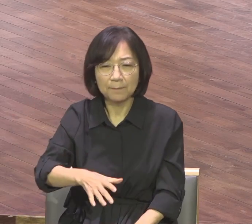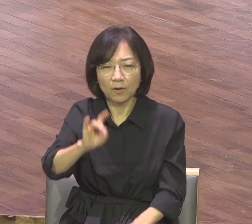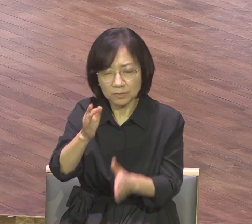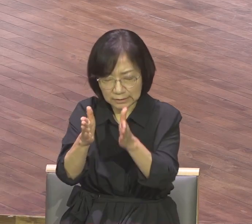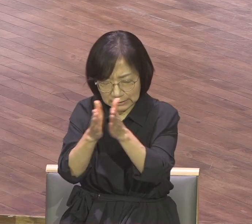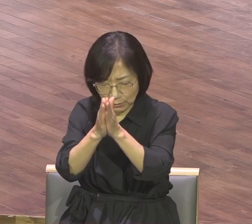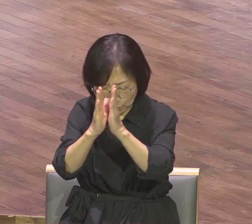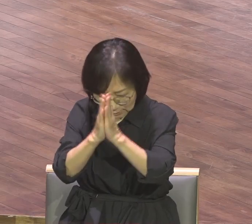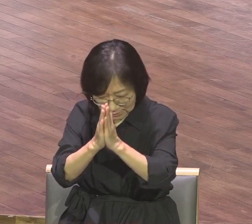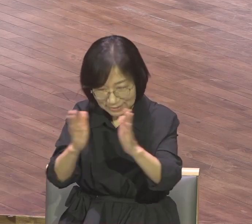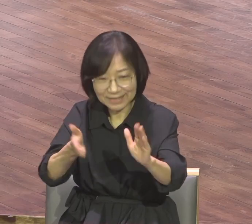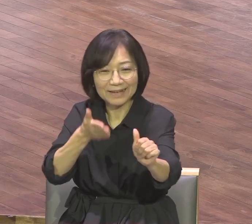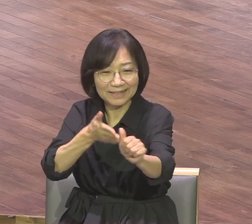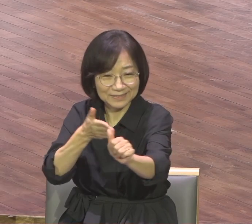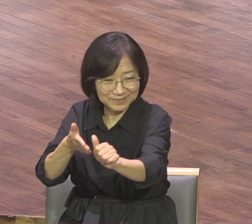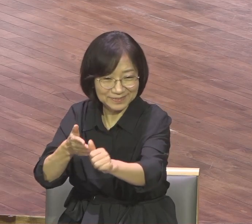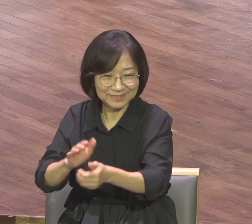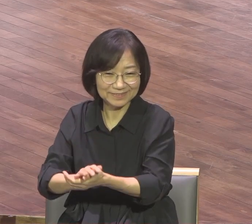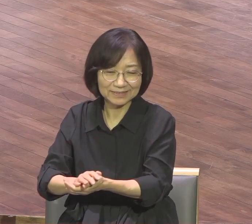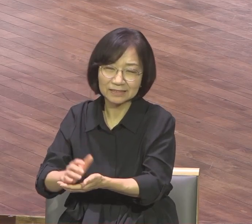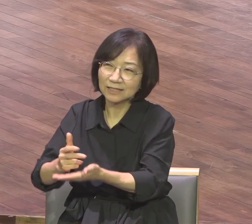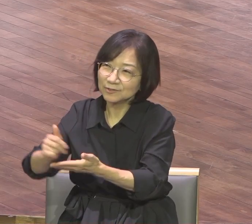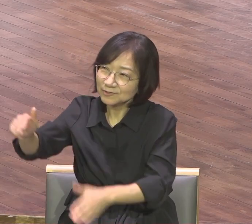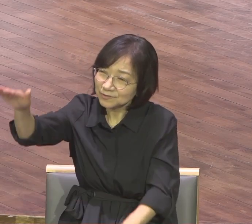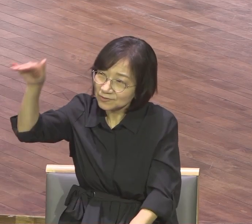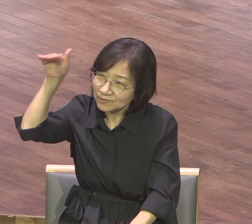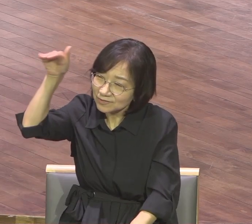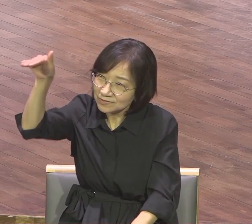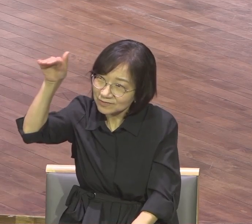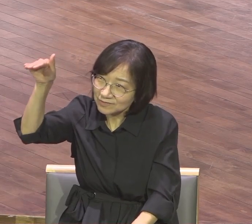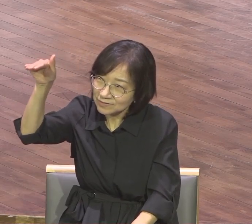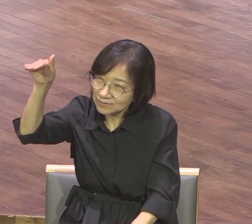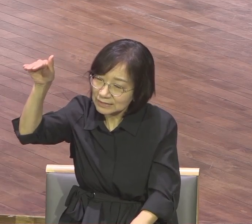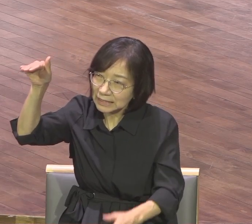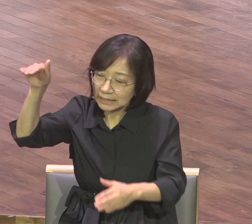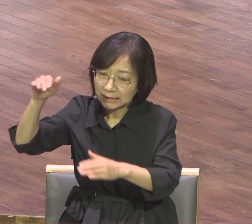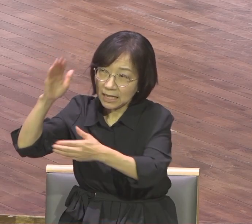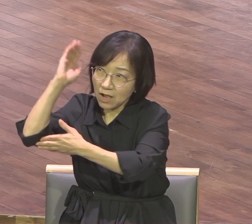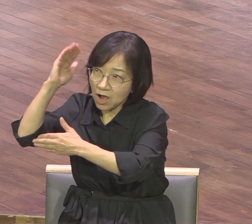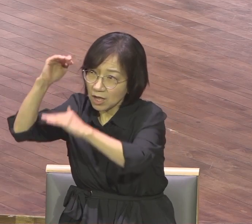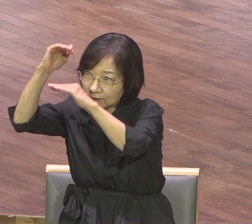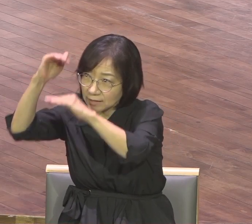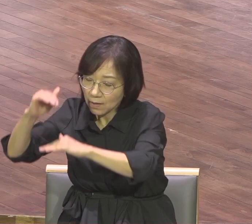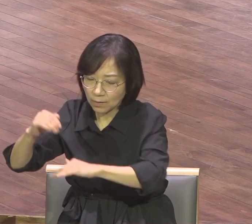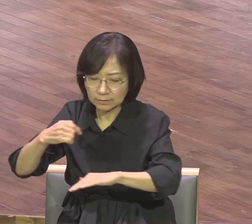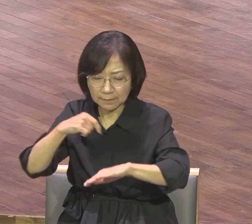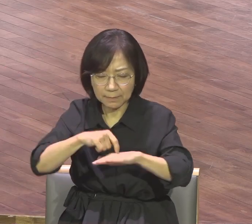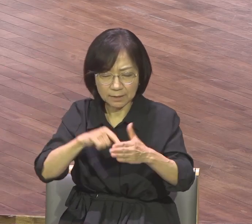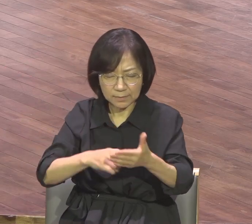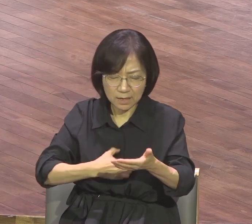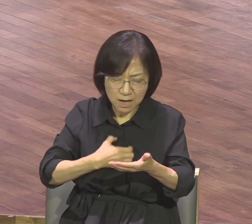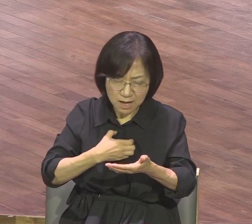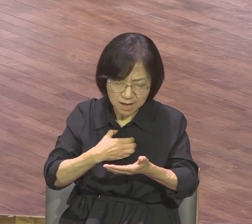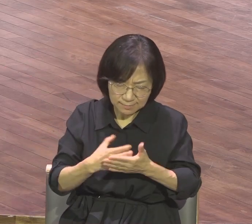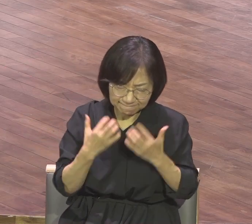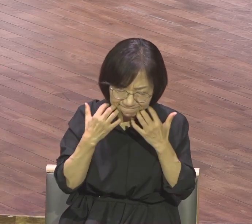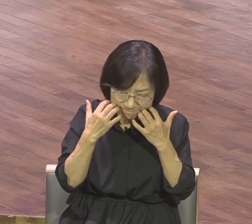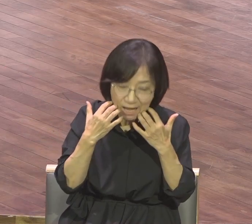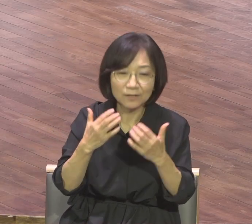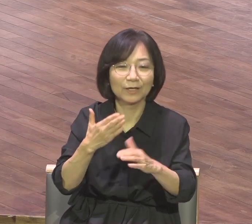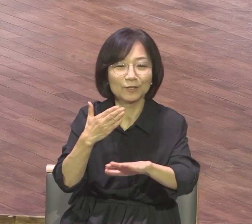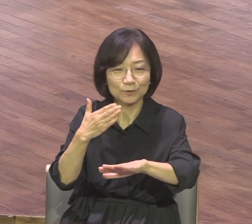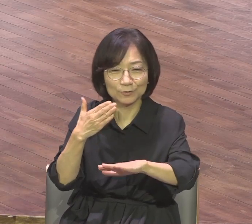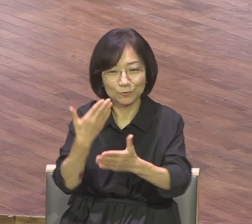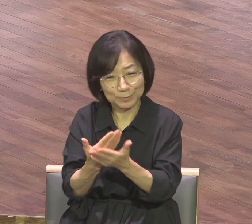시작하시 바랍니다. 주여, 이 메시지가 내 가슴에 부딪히게 하여 주옵소서.